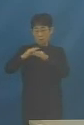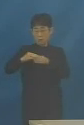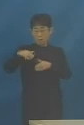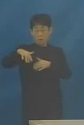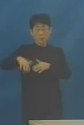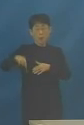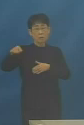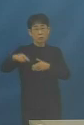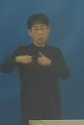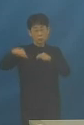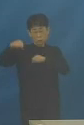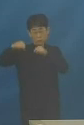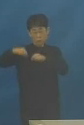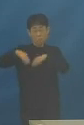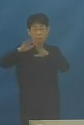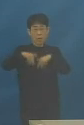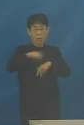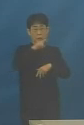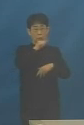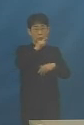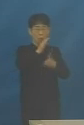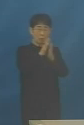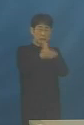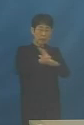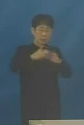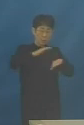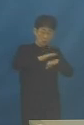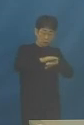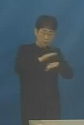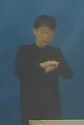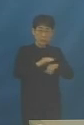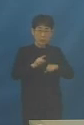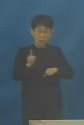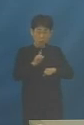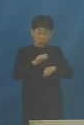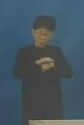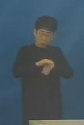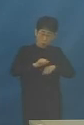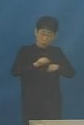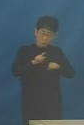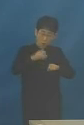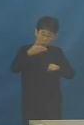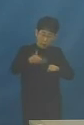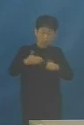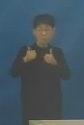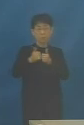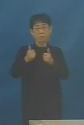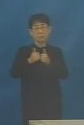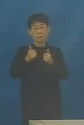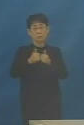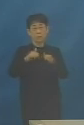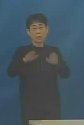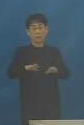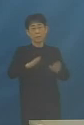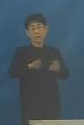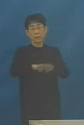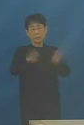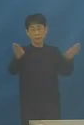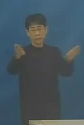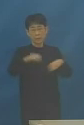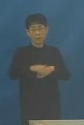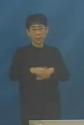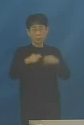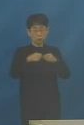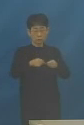て鳥取県形でこういうふうにやってみようかなというところに今たどり着いて運用を始めたところであります